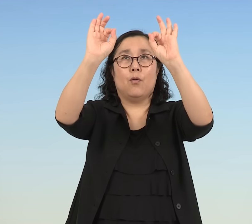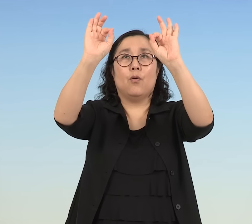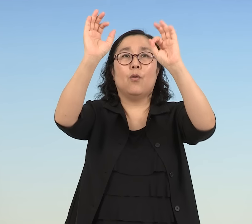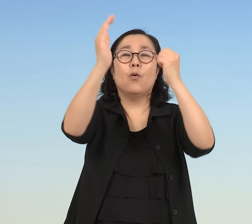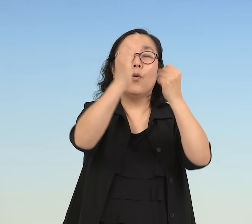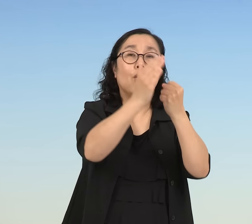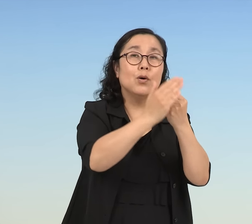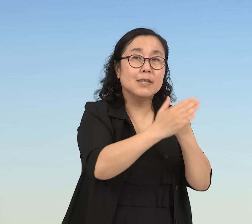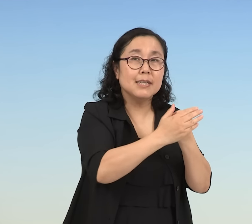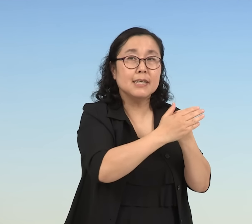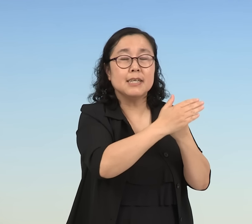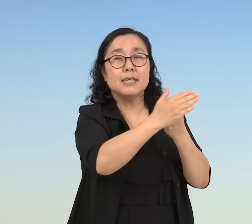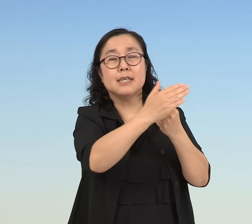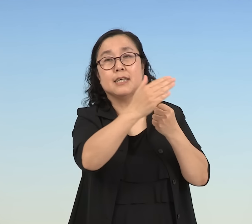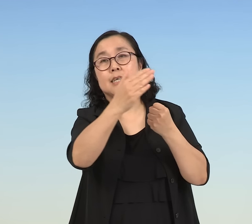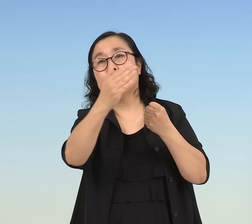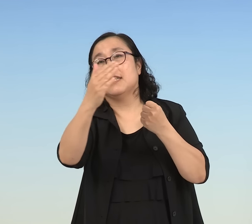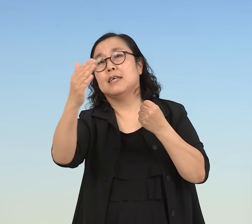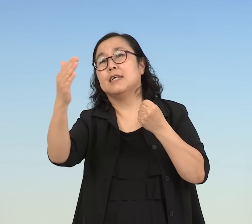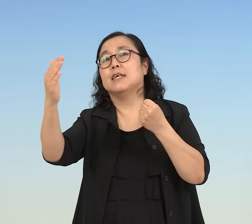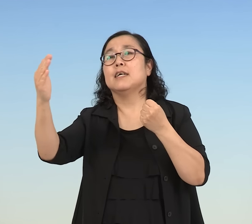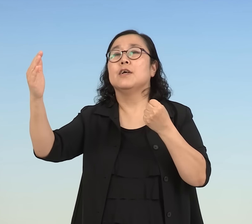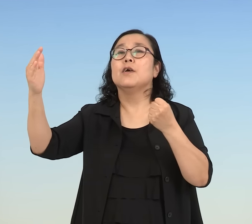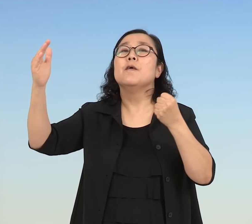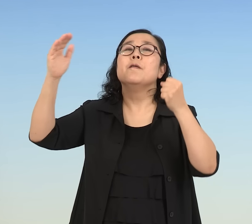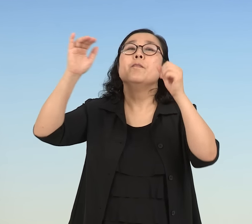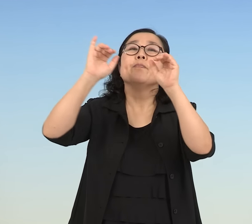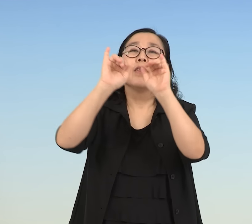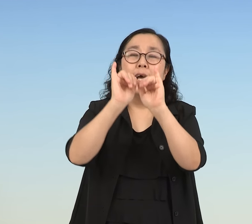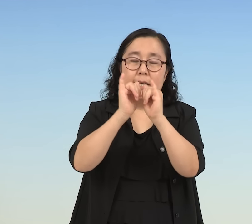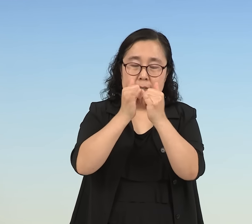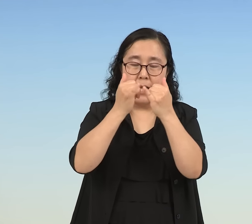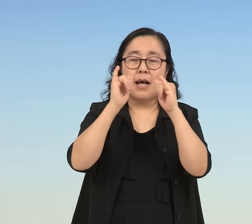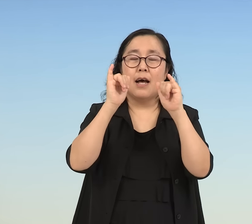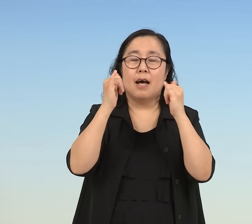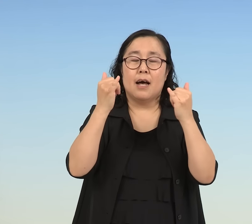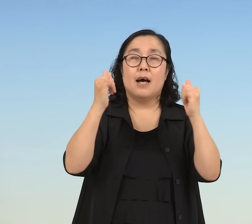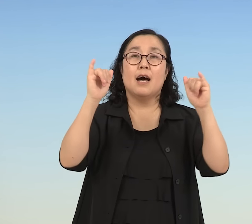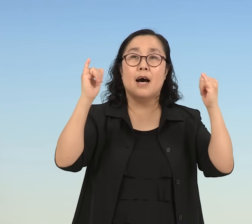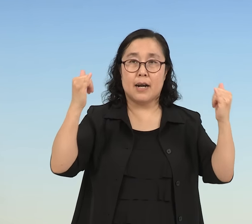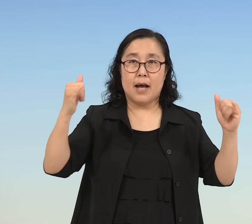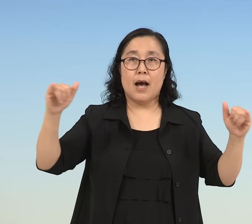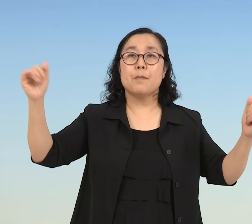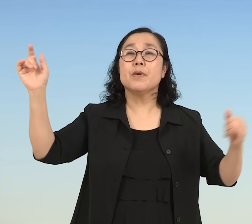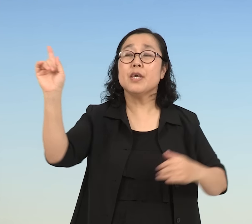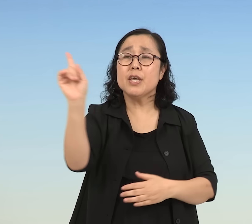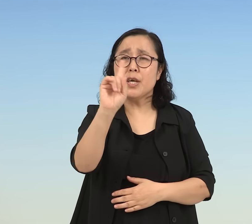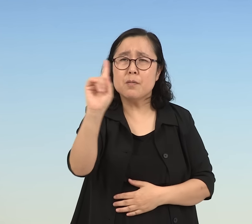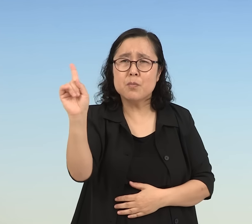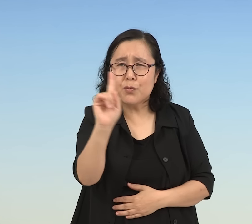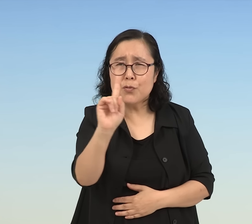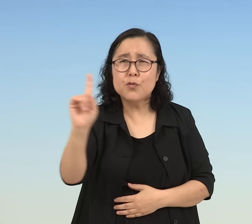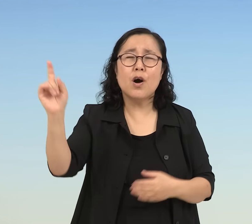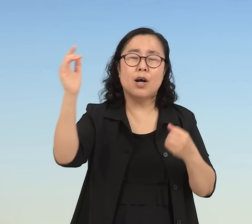우리 안에 상한 마음, 열등감, 우리 안에 자기 미화 다 치유가 되고, 사람이 무엇이 관대,